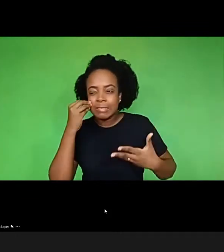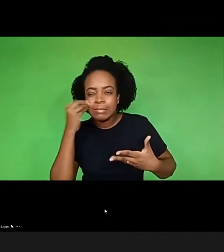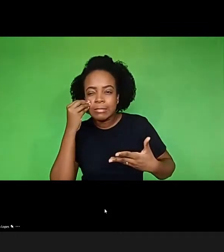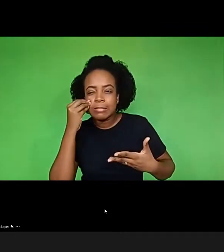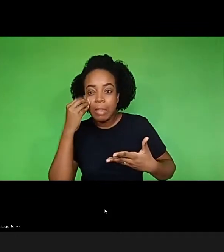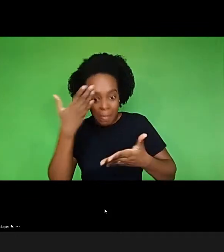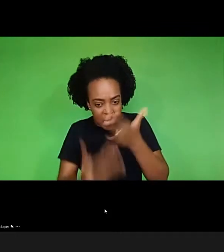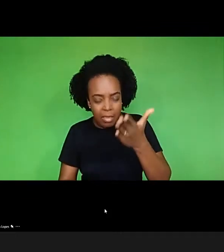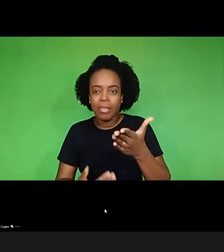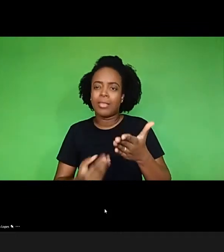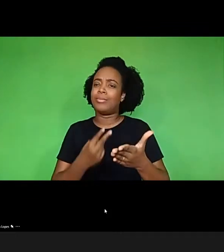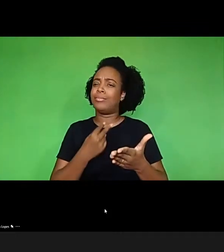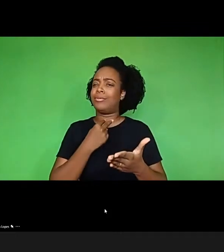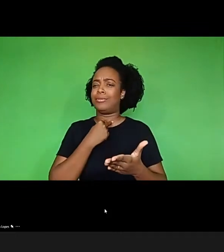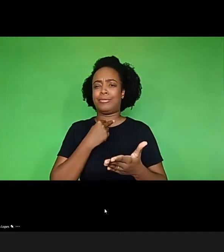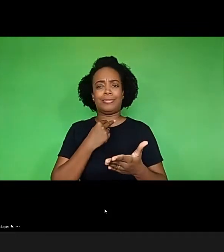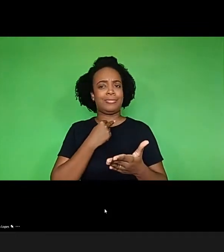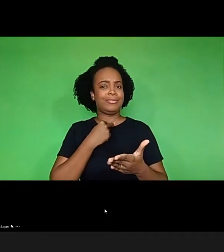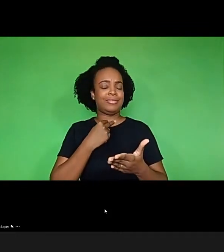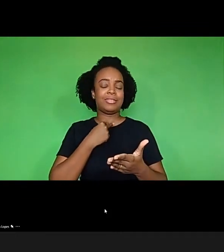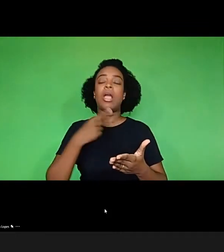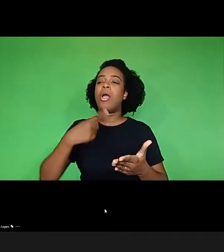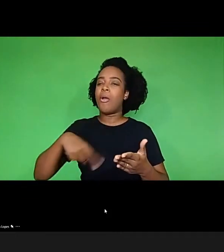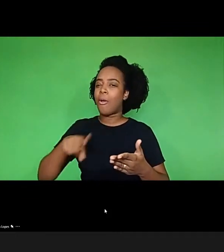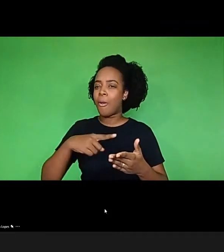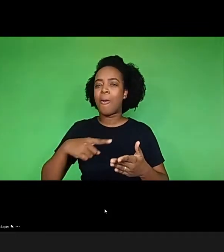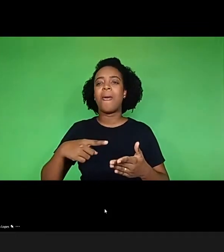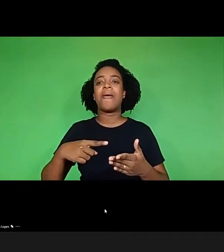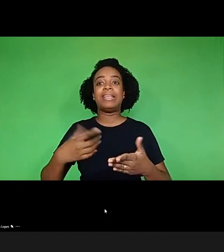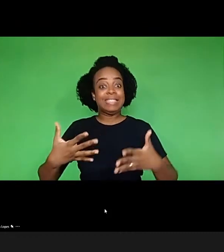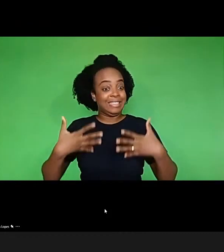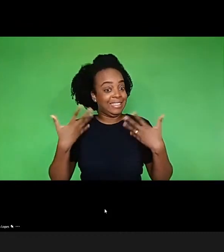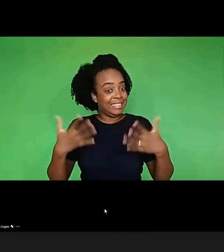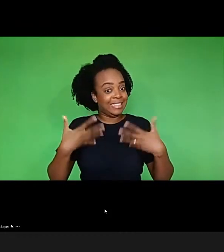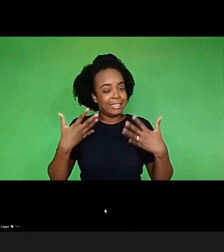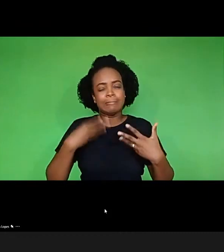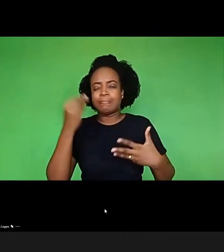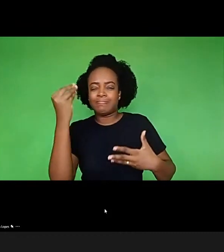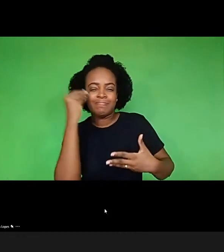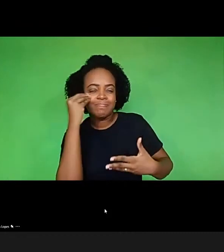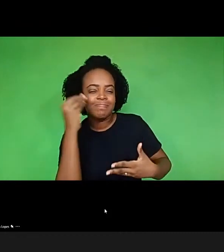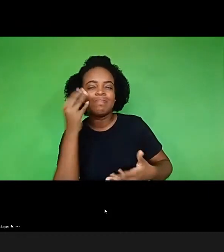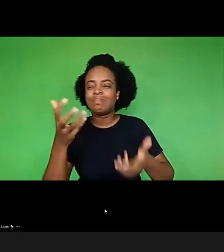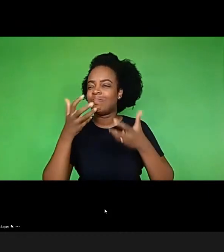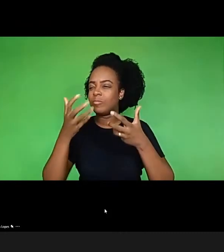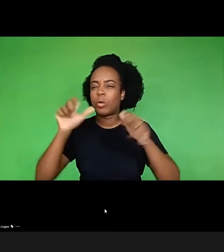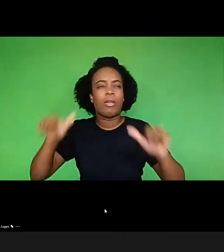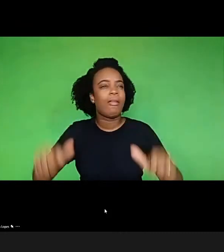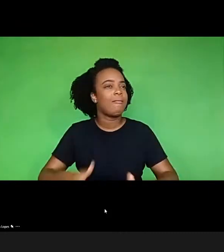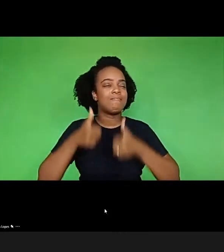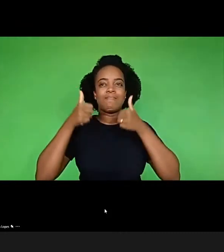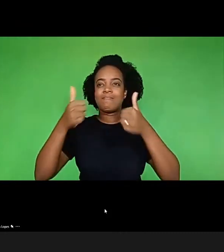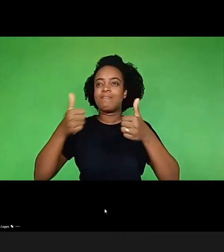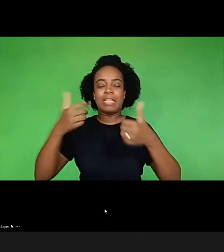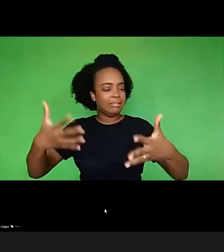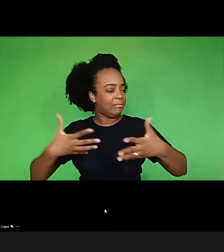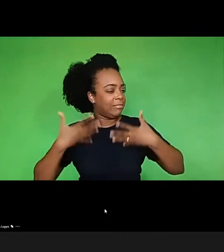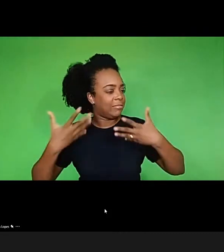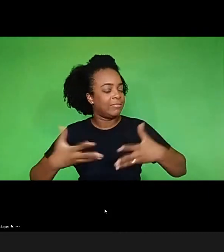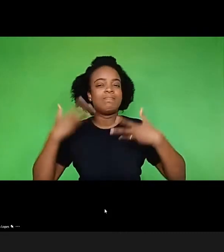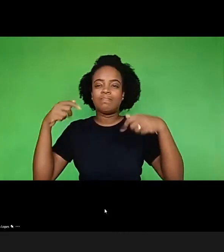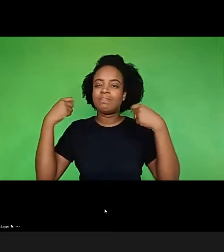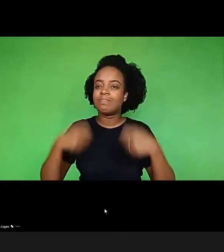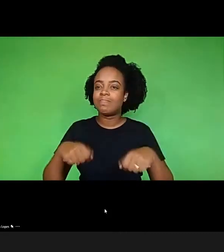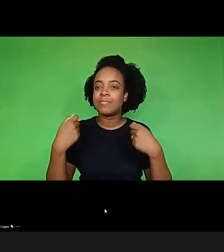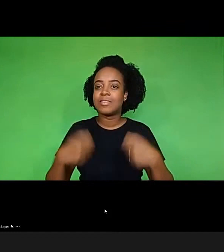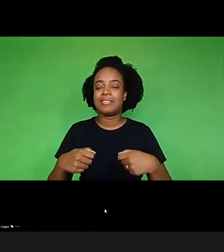gente continue entusiastas das tentativas de fazer sempre o melhor, eu sempre digo isso, de fazer sempre o